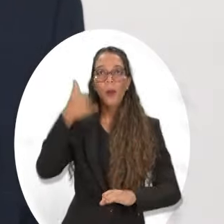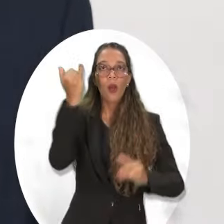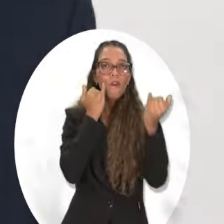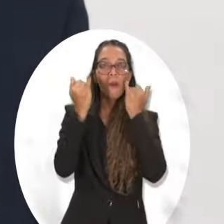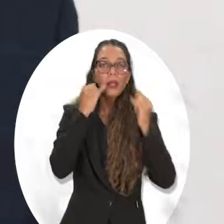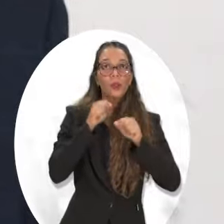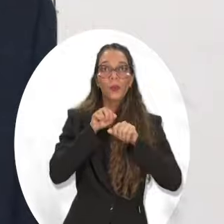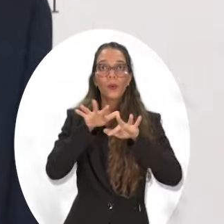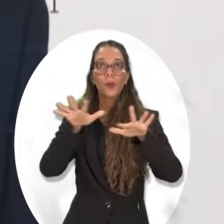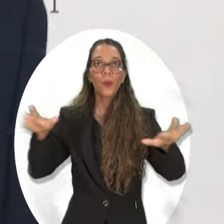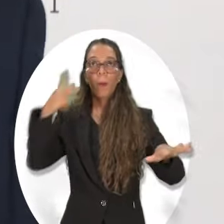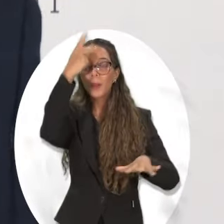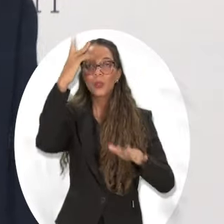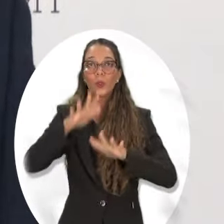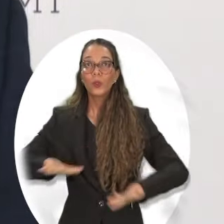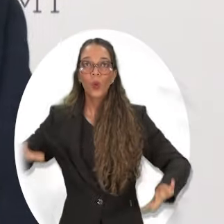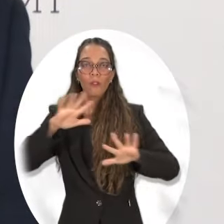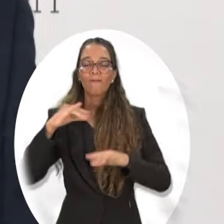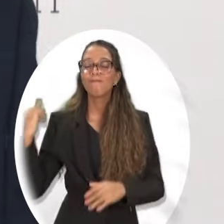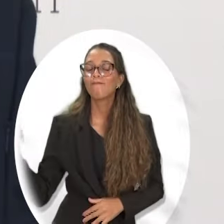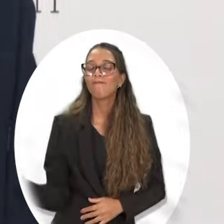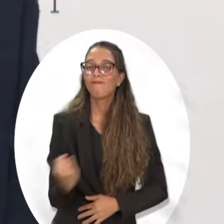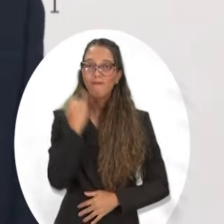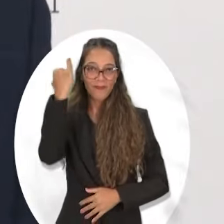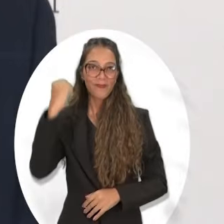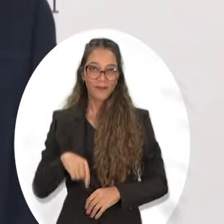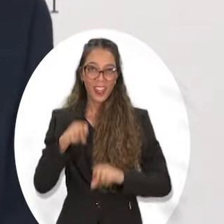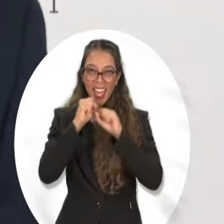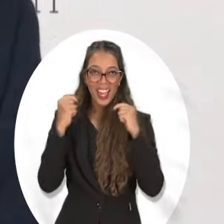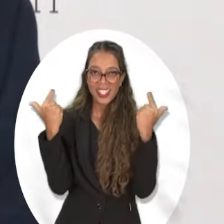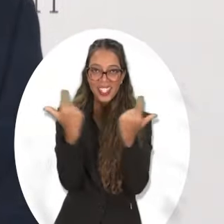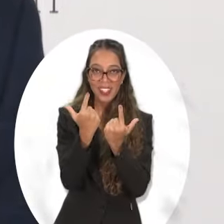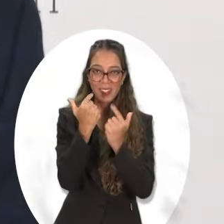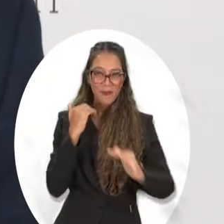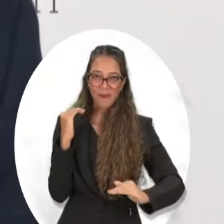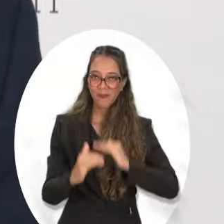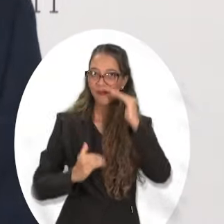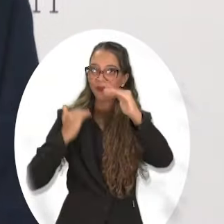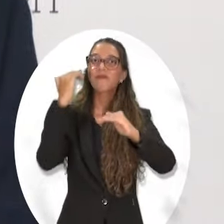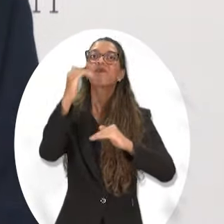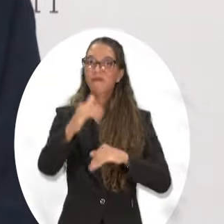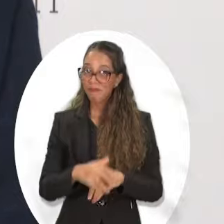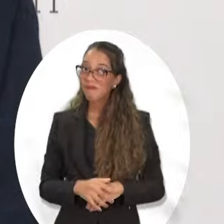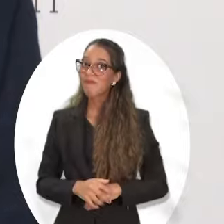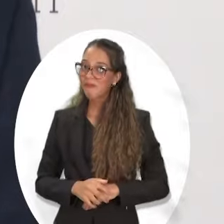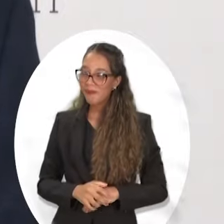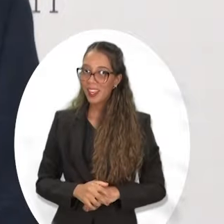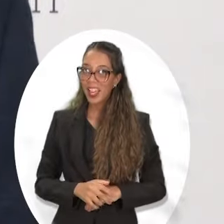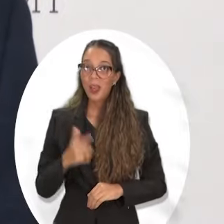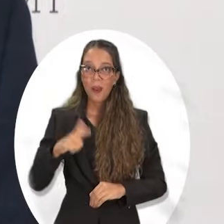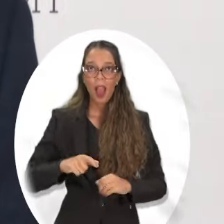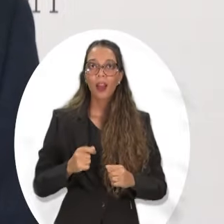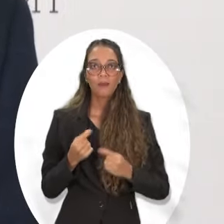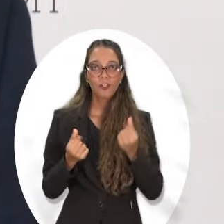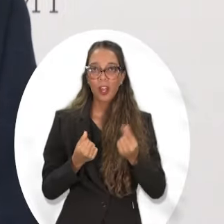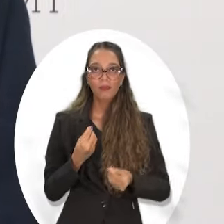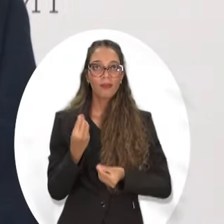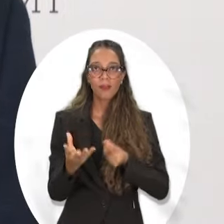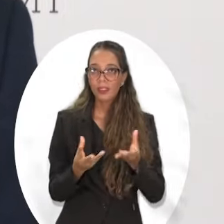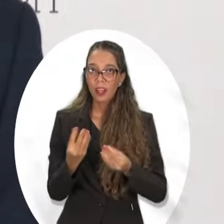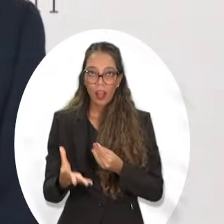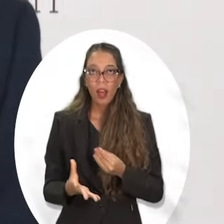levar a informação realmente a todas as pessoas, eu acho que é muito importante. Então a Assembleia tem avançado nessa direção, tem feito